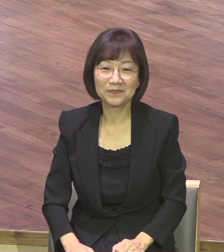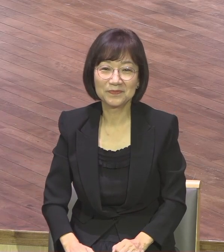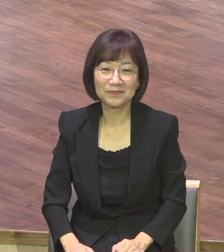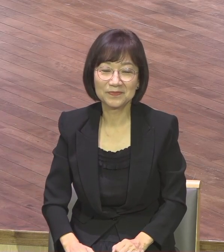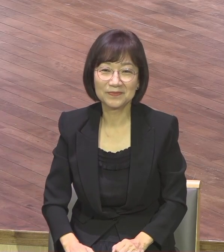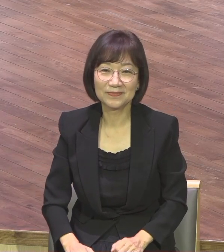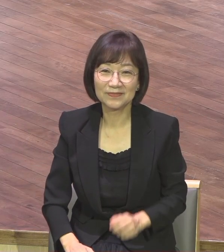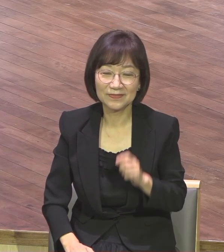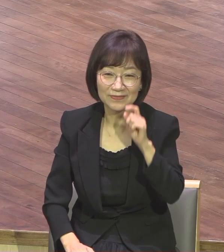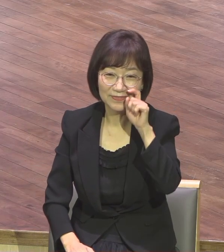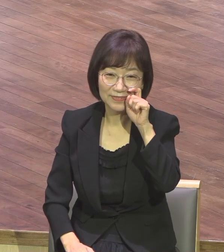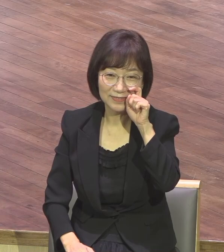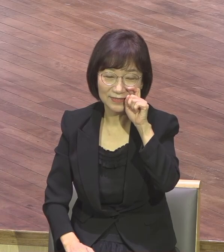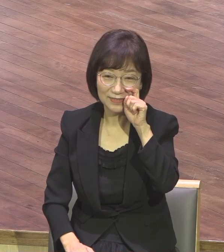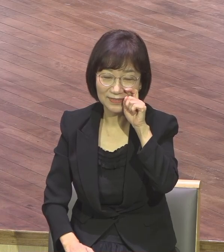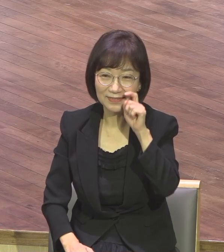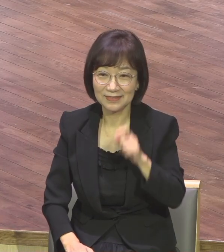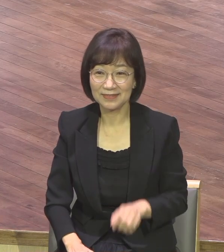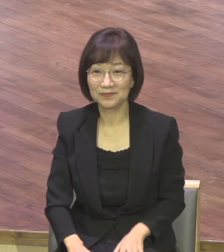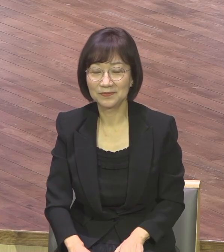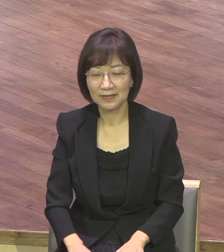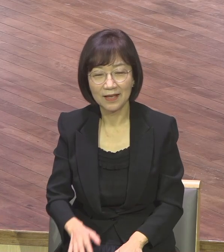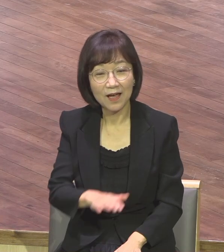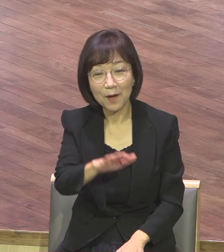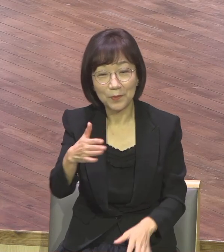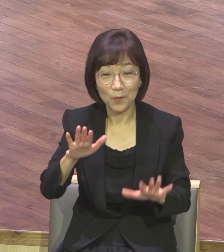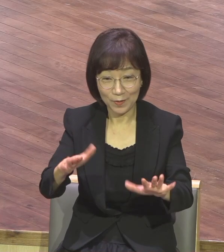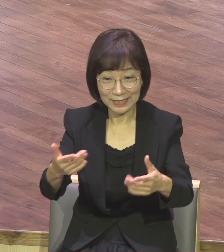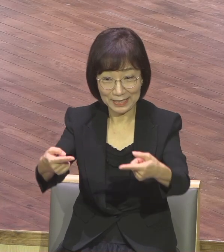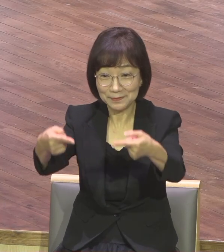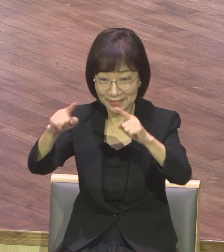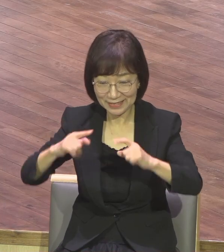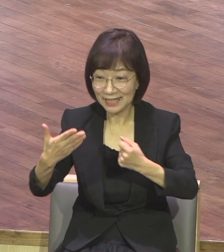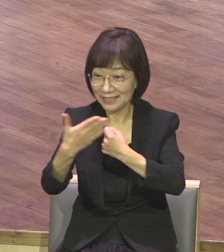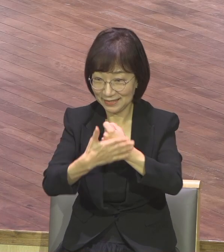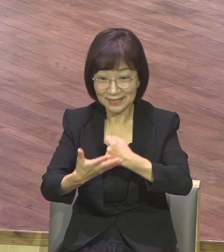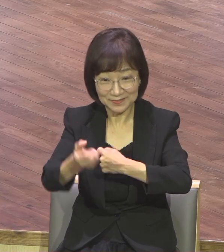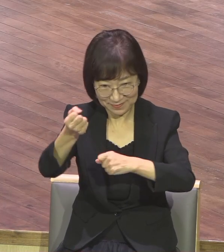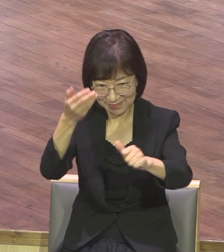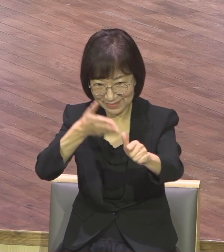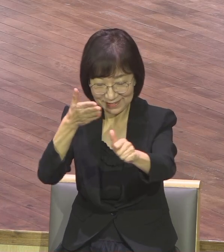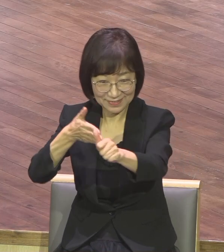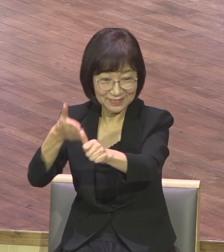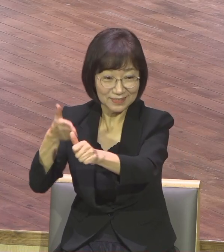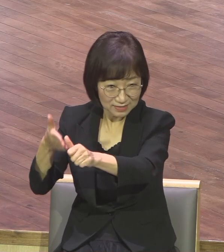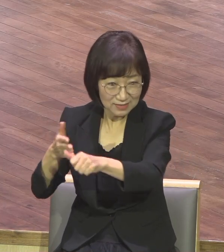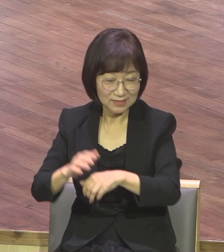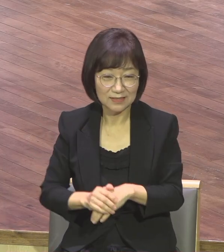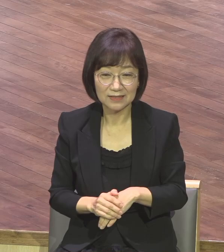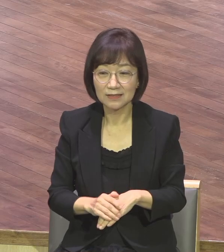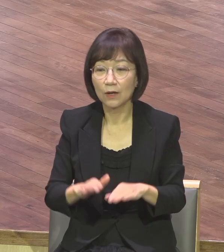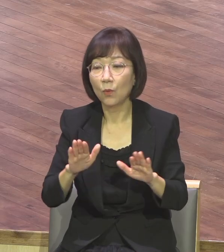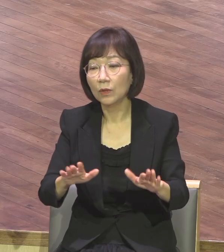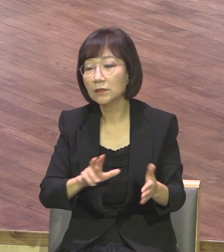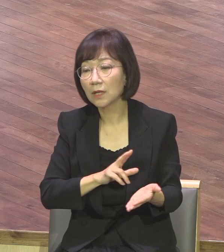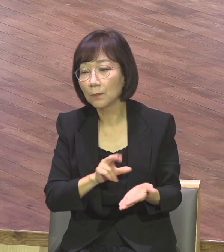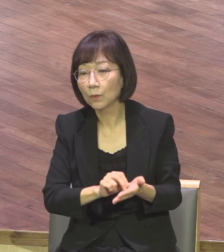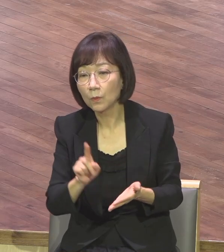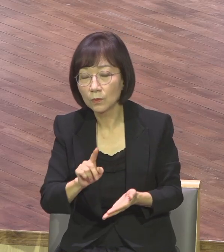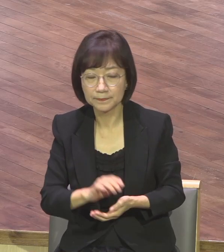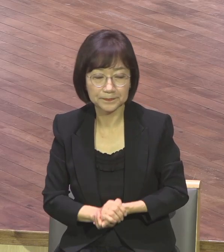여러분이 이 일을 통해서 은혜 받으시기를 바랍니다. 자, 오늘 이 말씀 제목이 뭐예요?